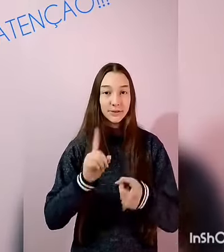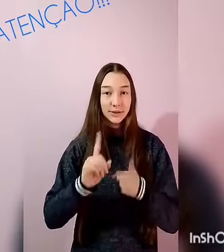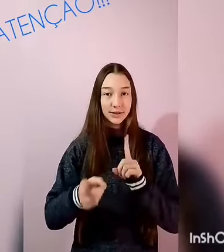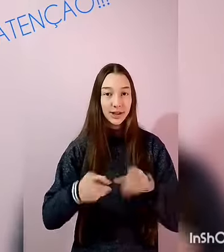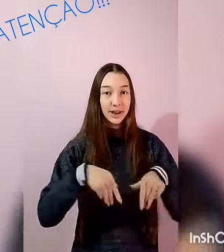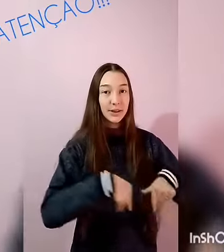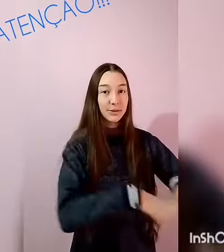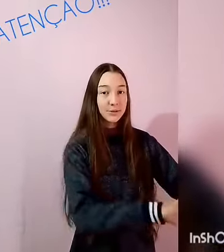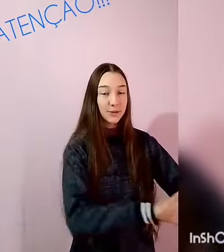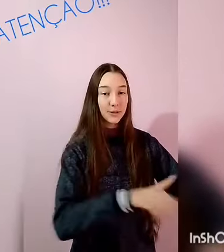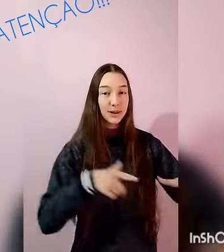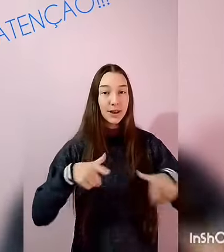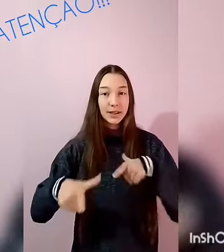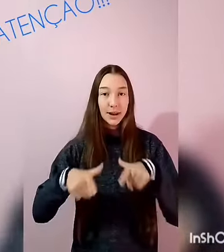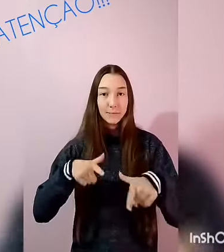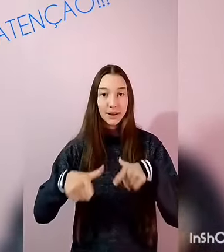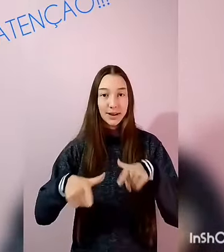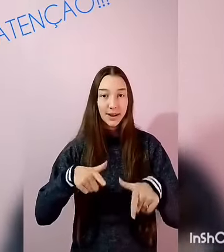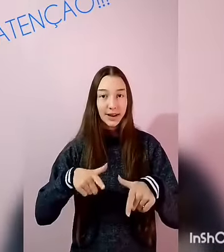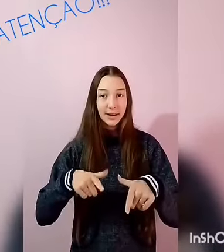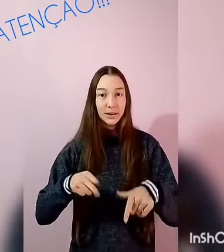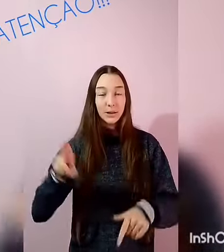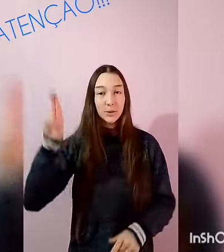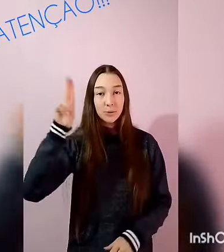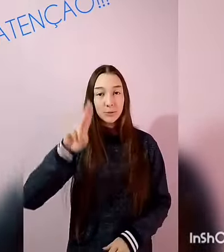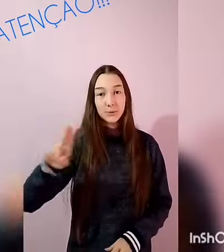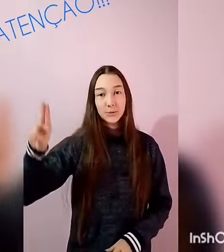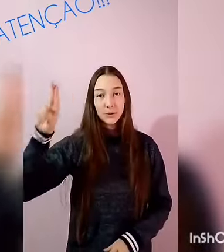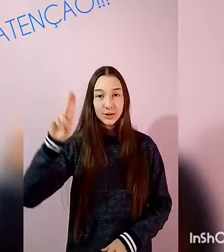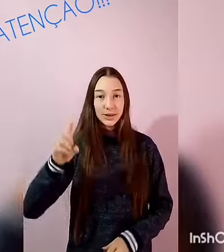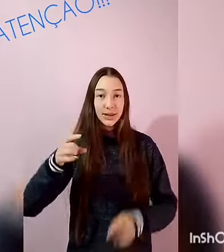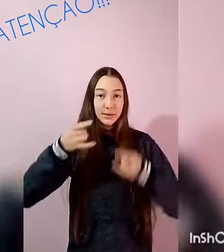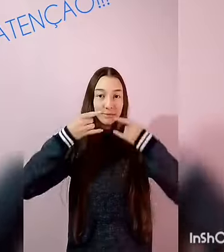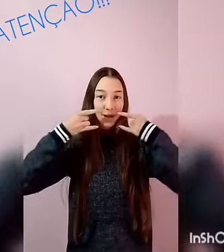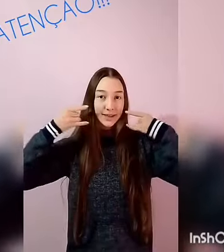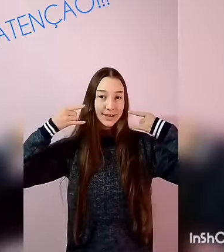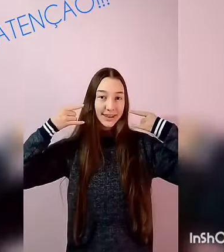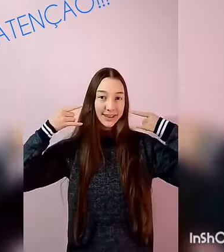você for trabalhar, use máscara.